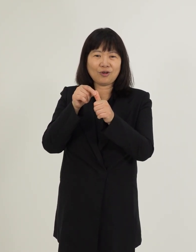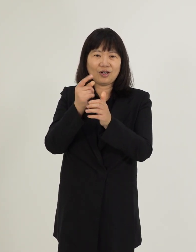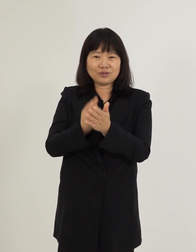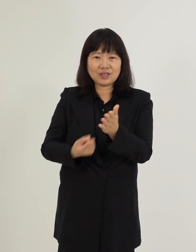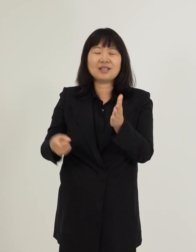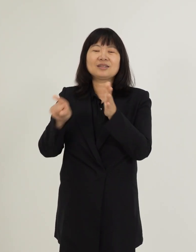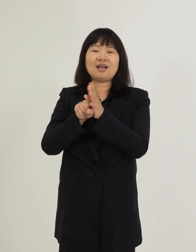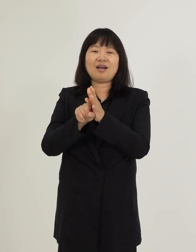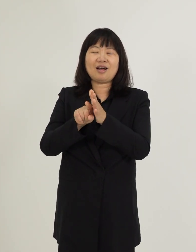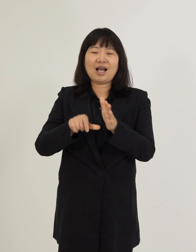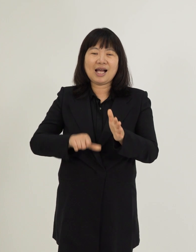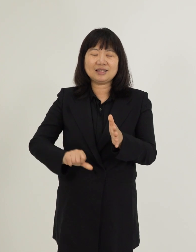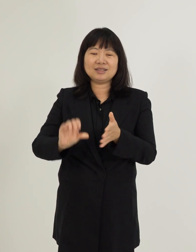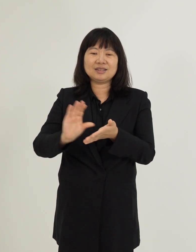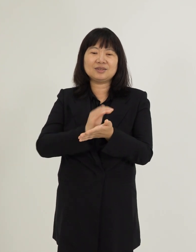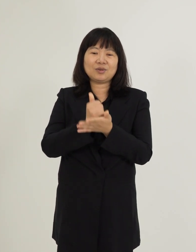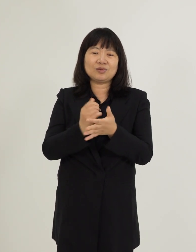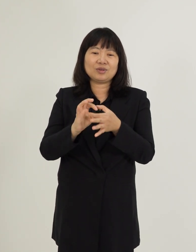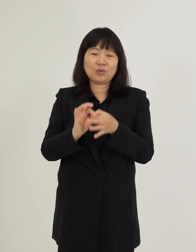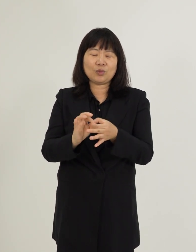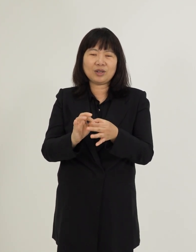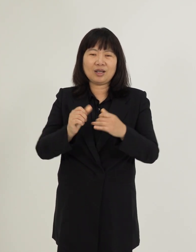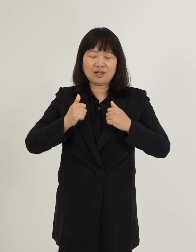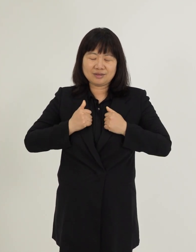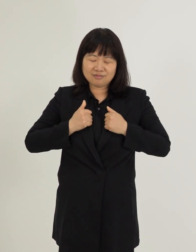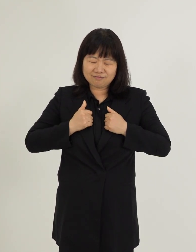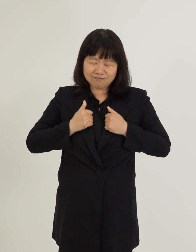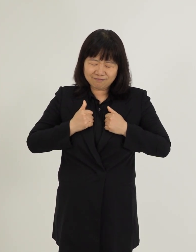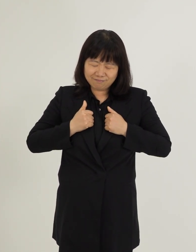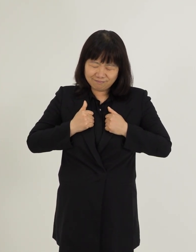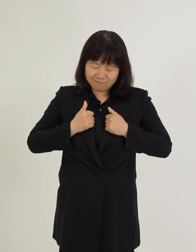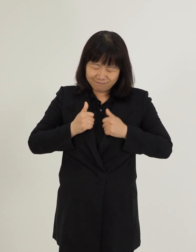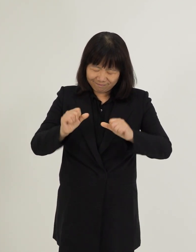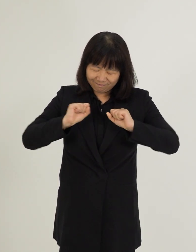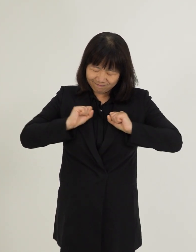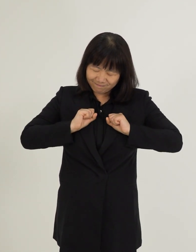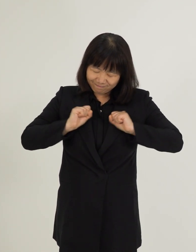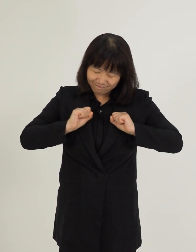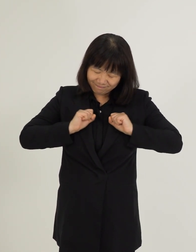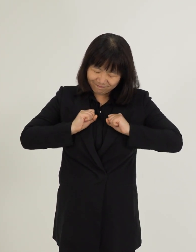위해서 아들 그리스도를 통해 그 열심을 쉬지 않고 계신다고요.